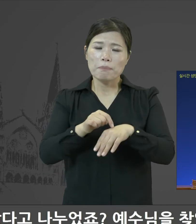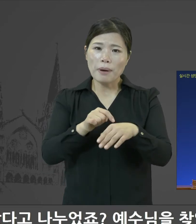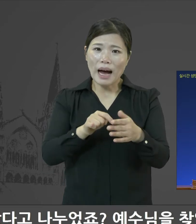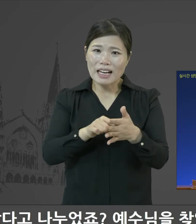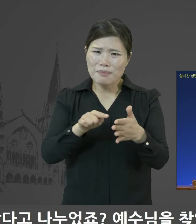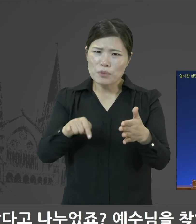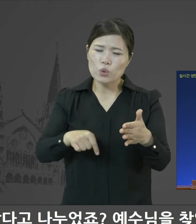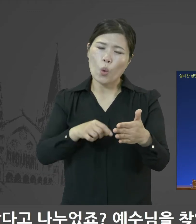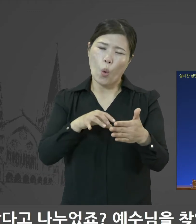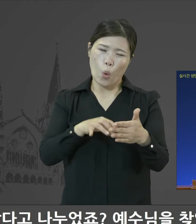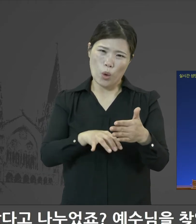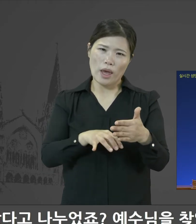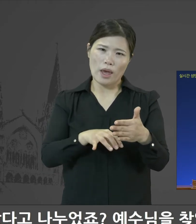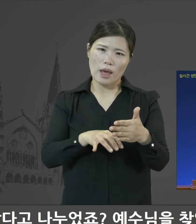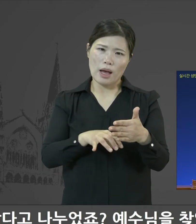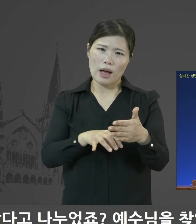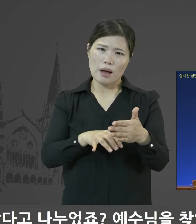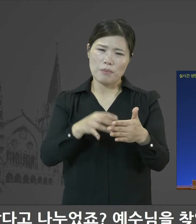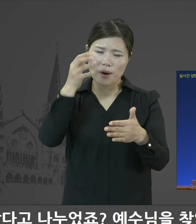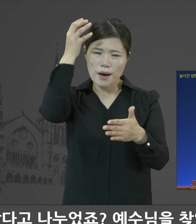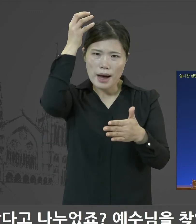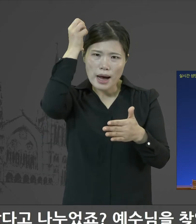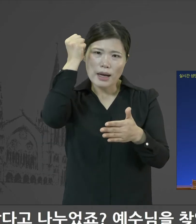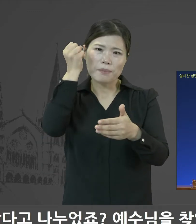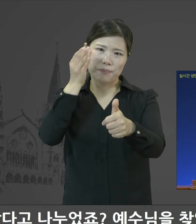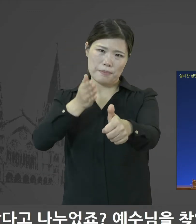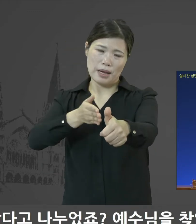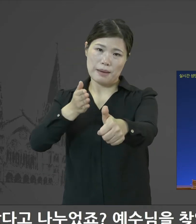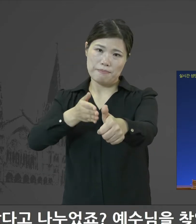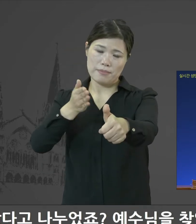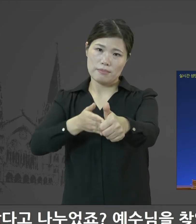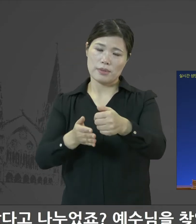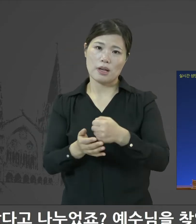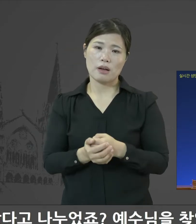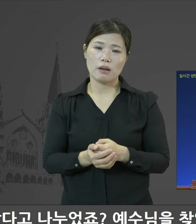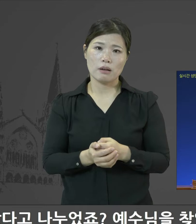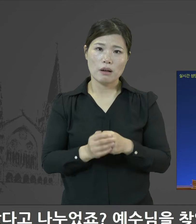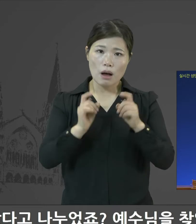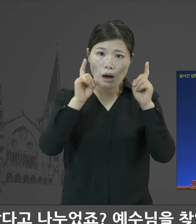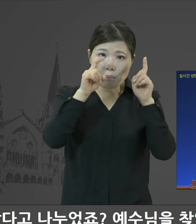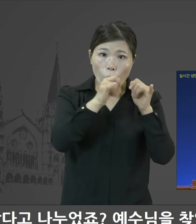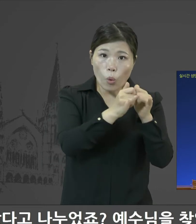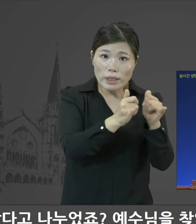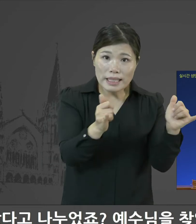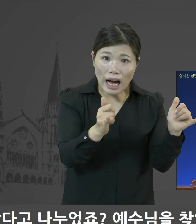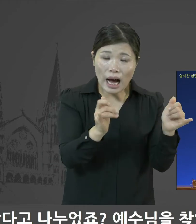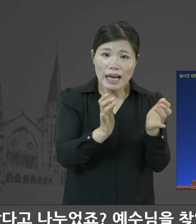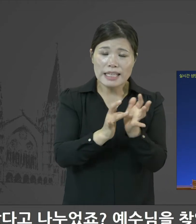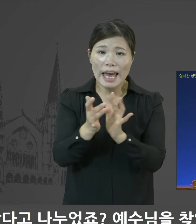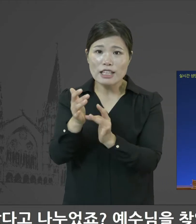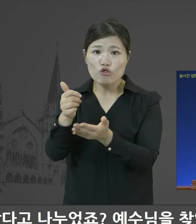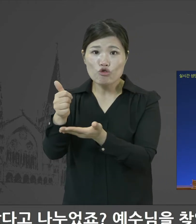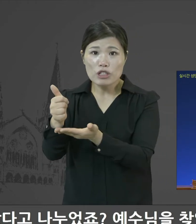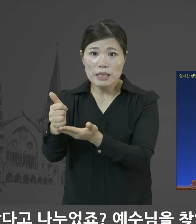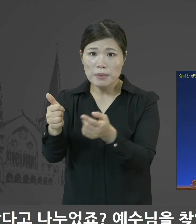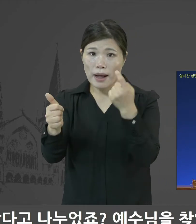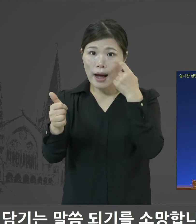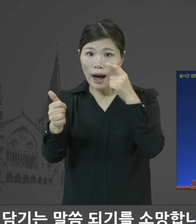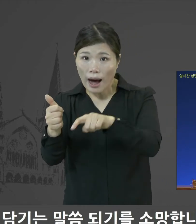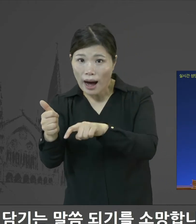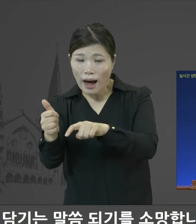좀 담겨지는 말씀이 되기를 소망합니다. 목자가 예수님을 찾았을 때 눈에 확 들어왔을 거다,